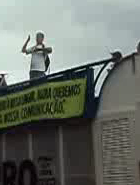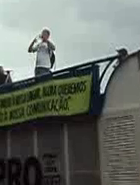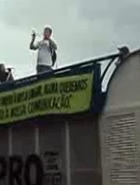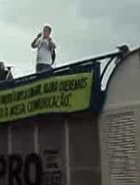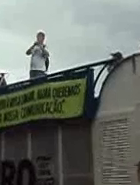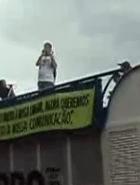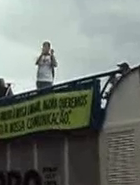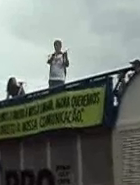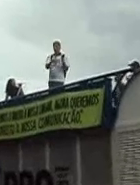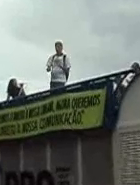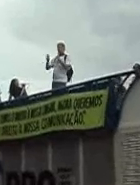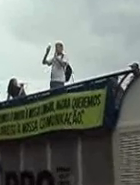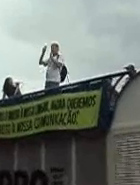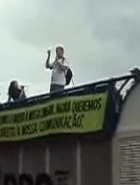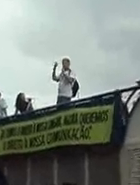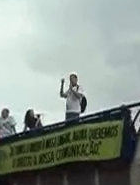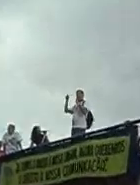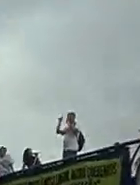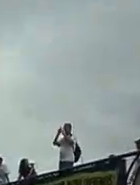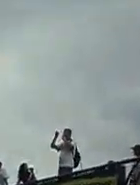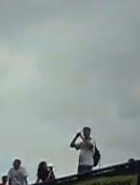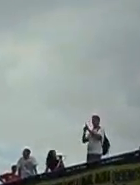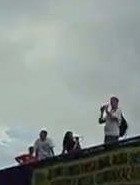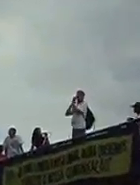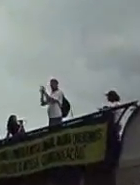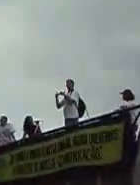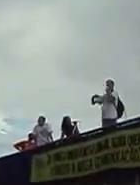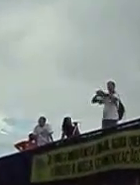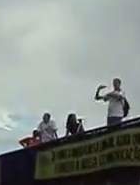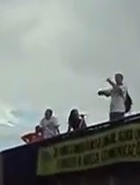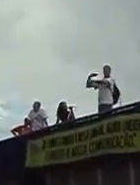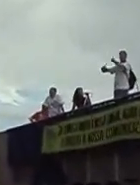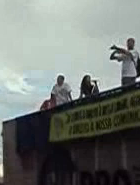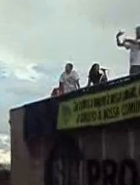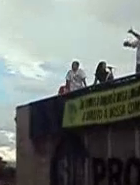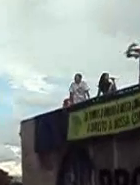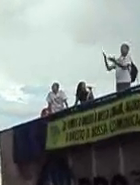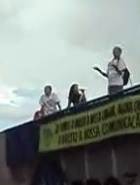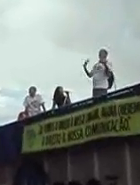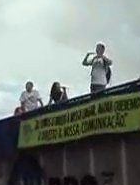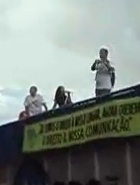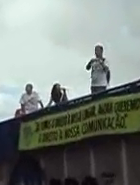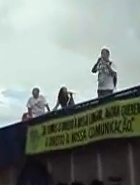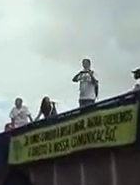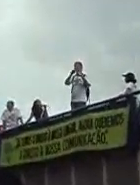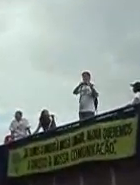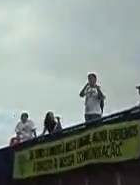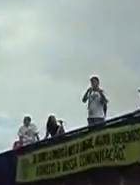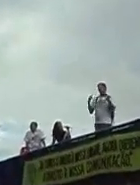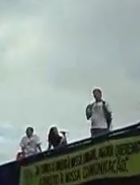durante muitos anos, até que nós conseguimos a aprovação da lei 10.416, depois conseguimos a aprovação do